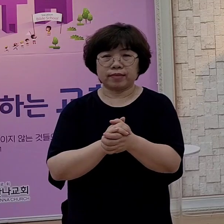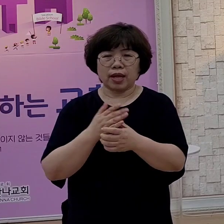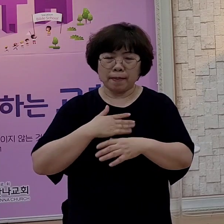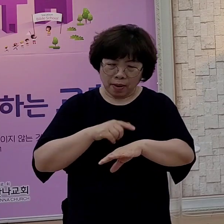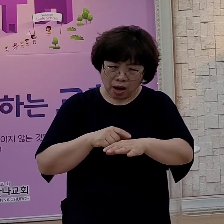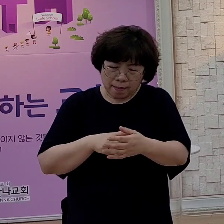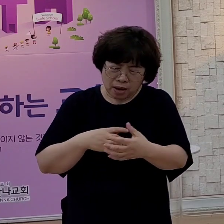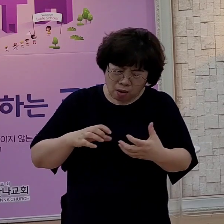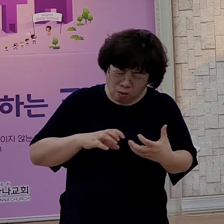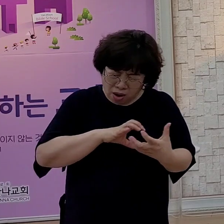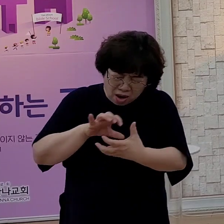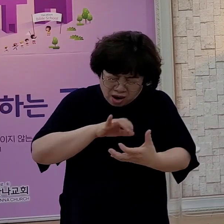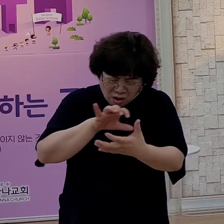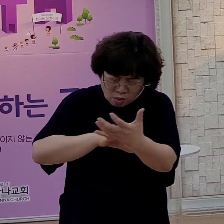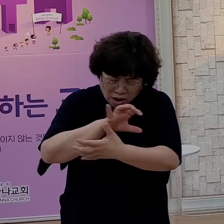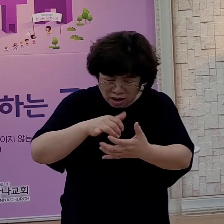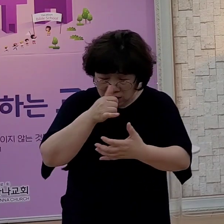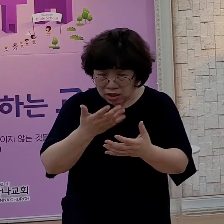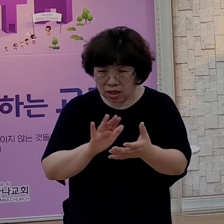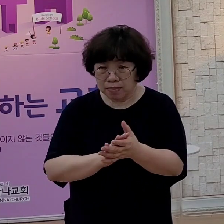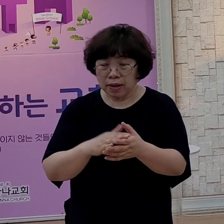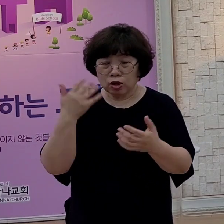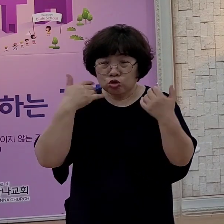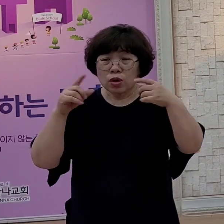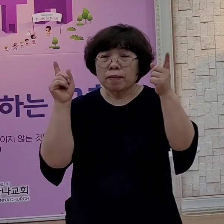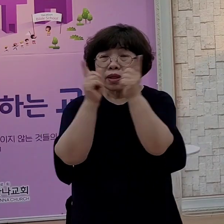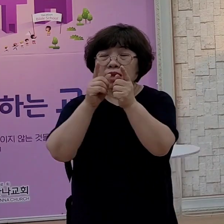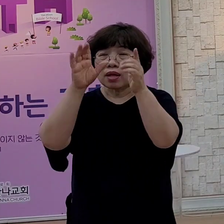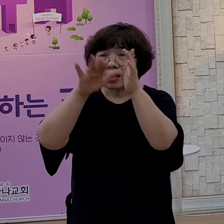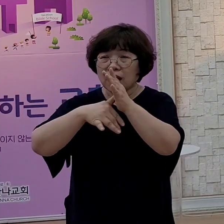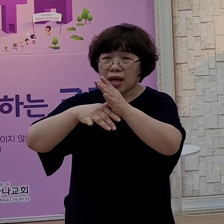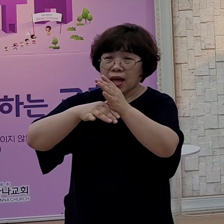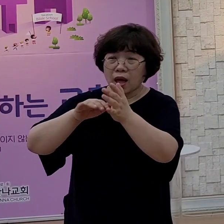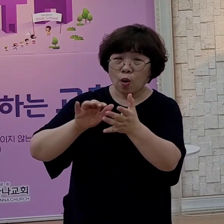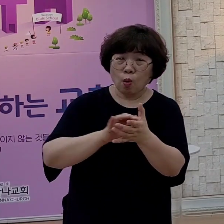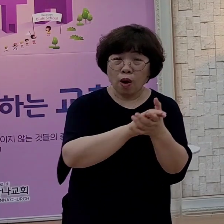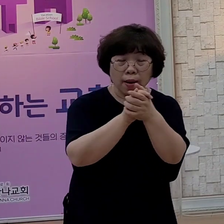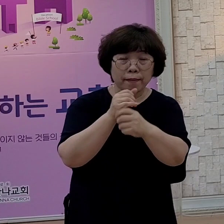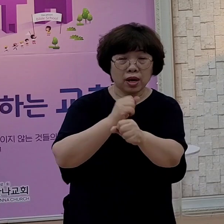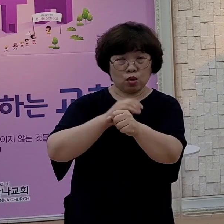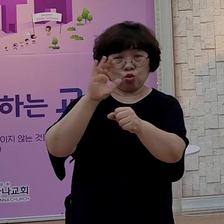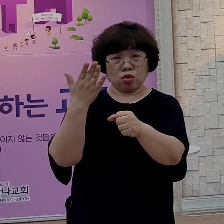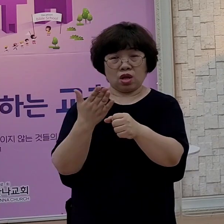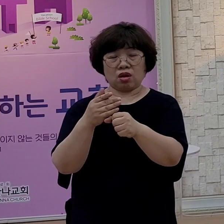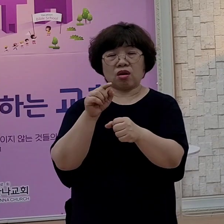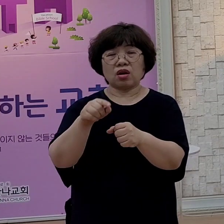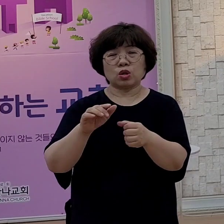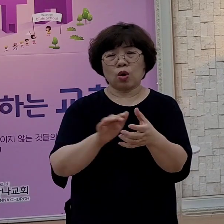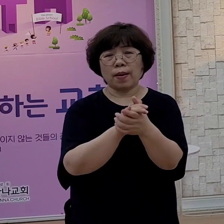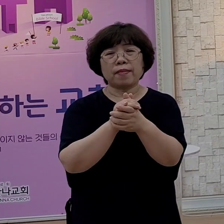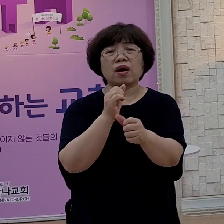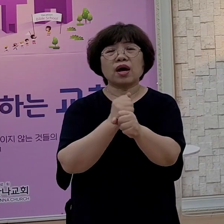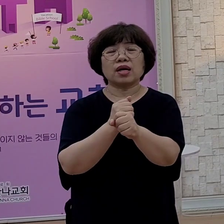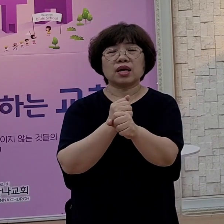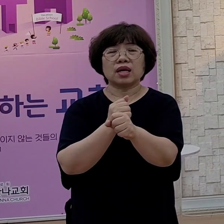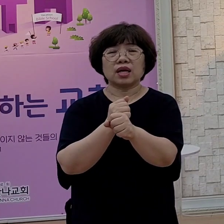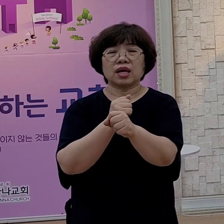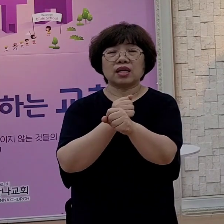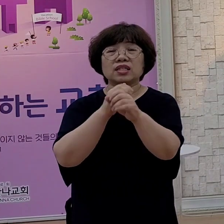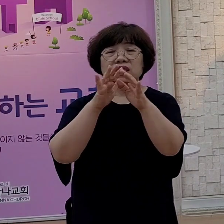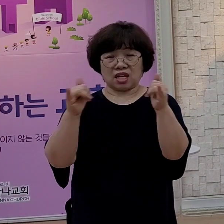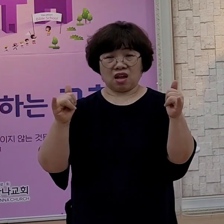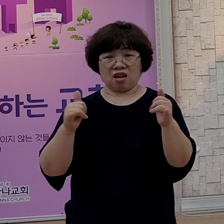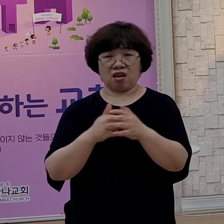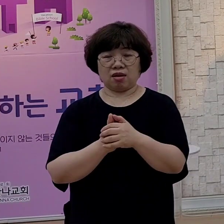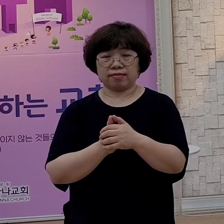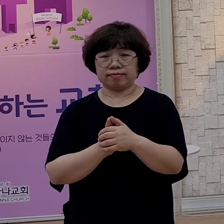자면요, 내가 마음이 갈라져 있고 무너져 있더라도 그 사람을 만나면 내가 이렇게 해서 안 되겠구나. 서로 하나 되는 일에 힘써야